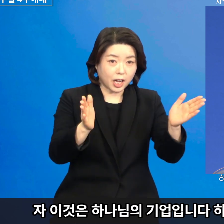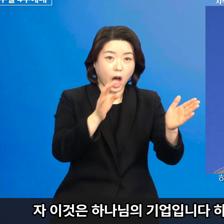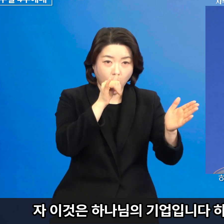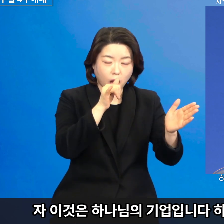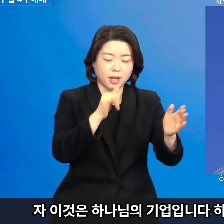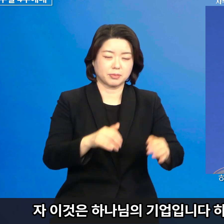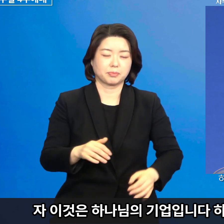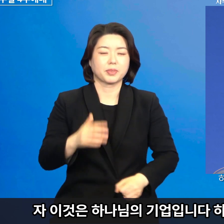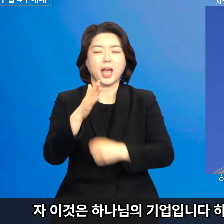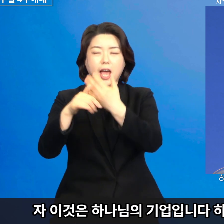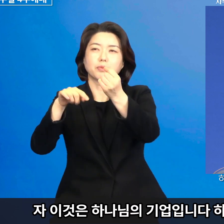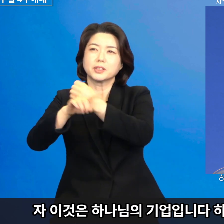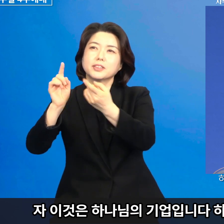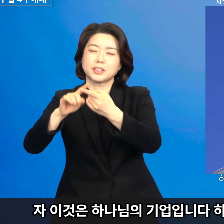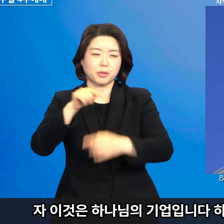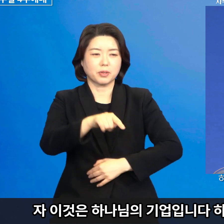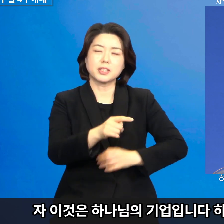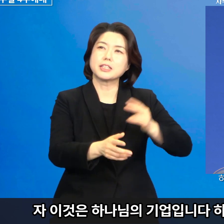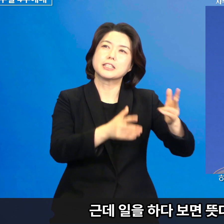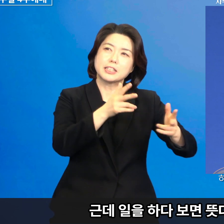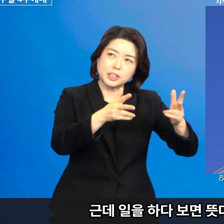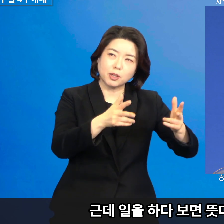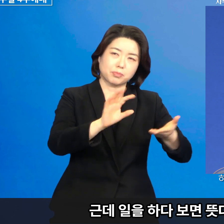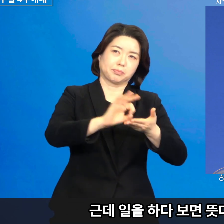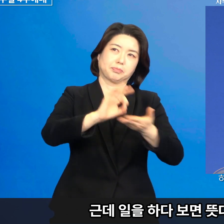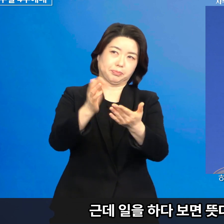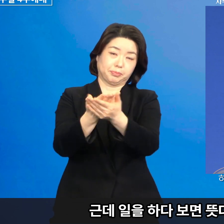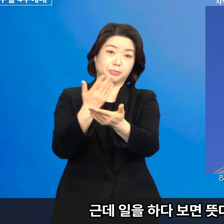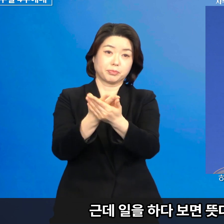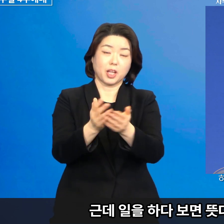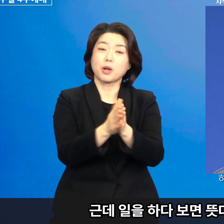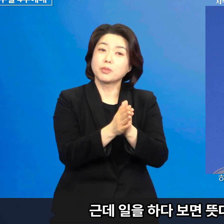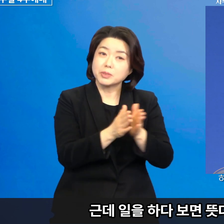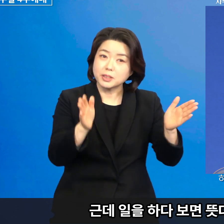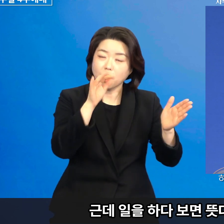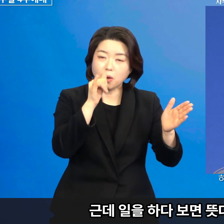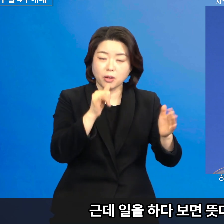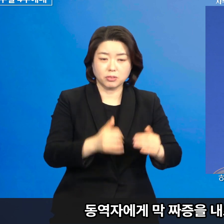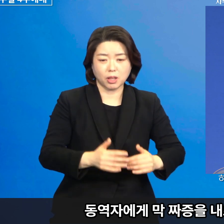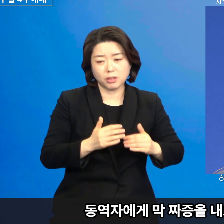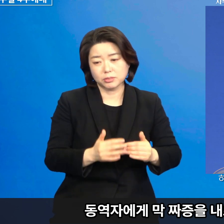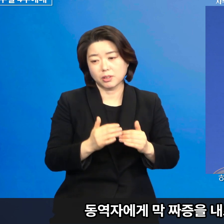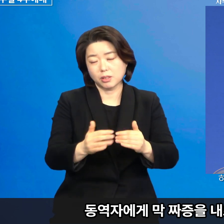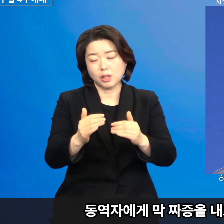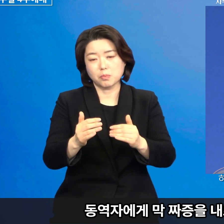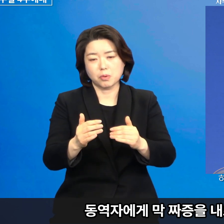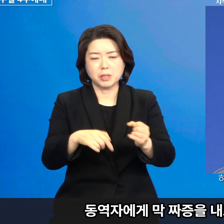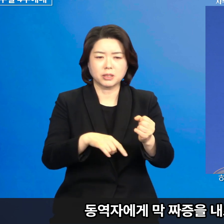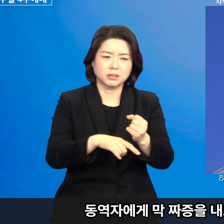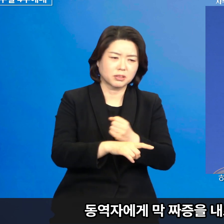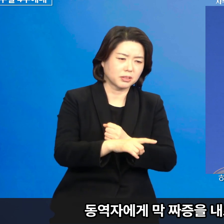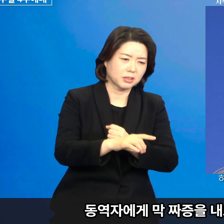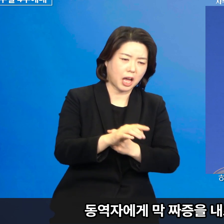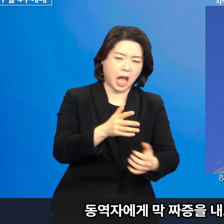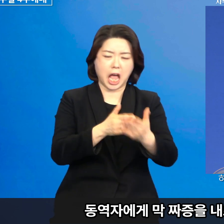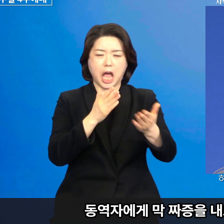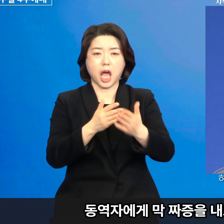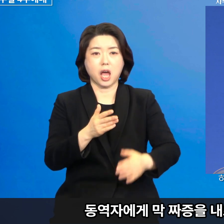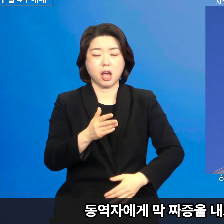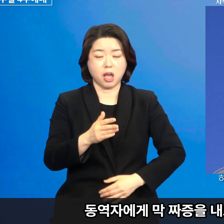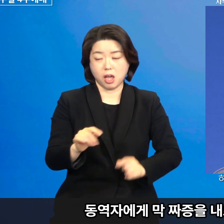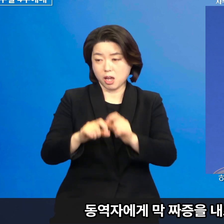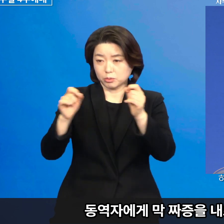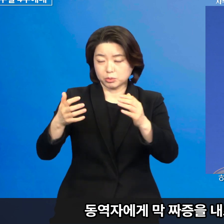기업입니다. 하나님 뜻대로 사역을 하겠습니다. 근데 일을 하다 보면 뜻대로 안 될 때가 있어요. 그 동역자에게 막 짜증을 내요. 막 화를 내는